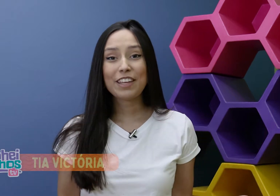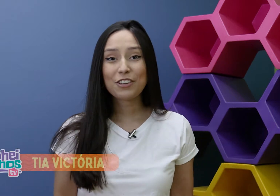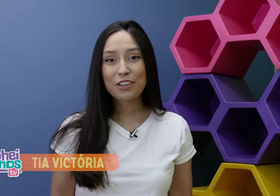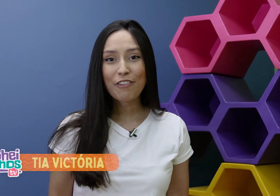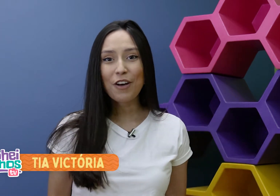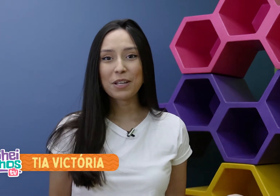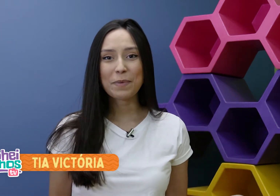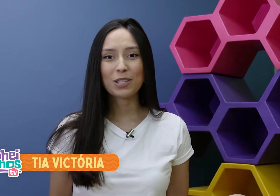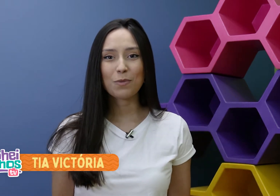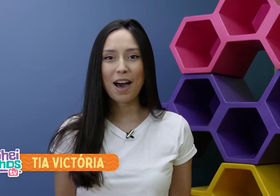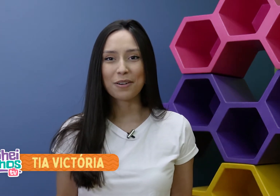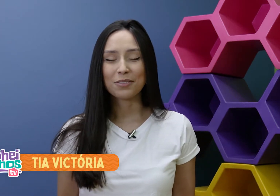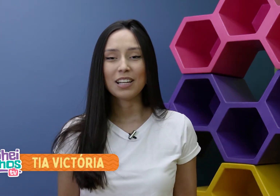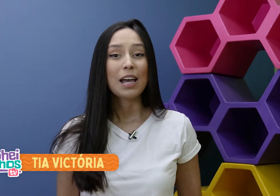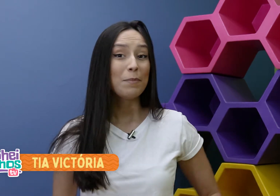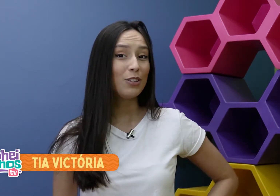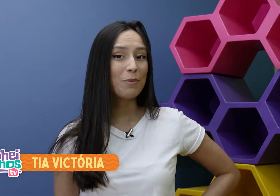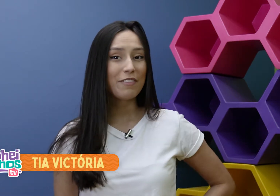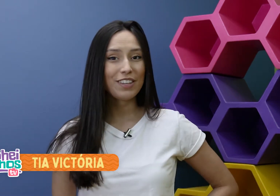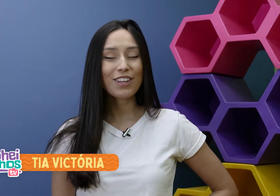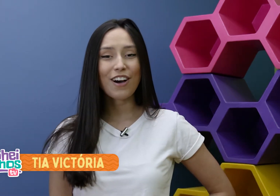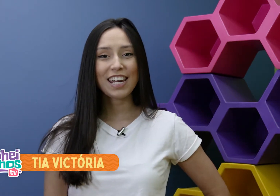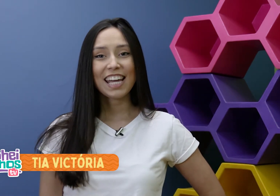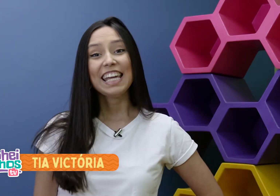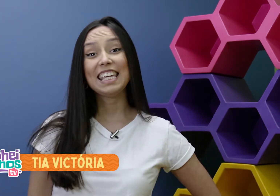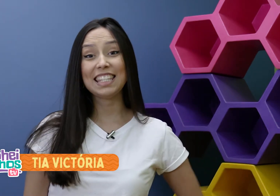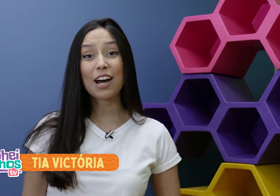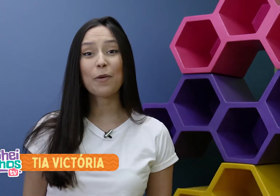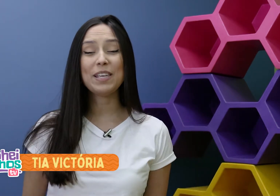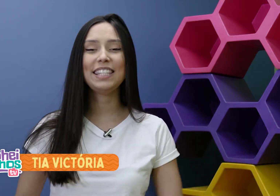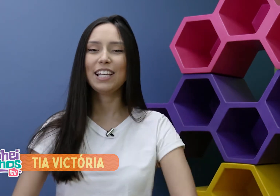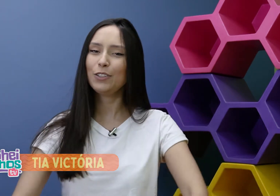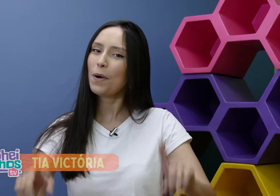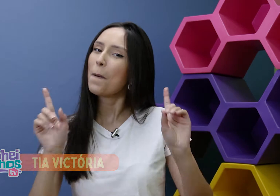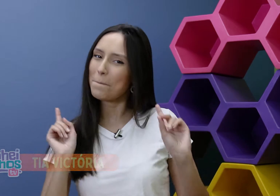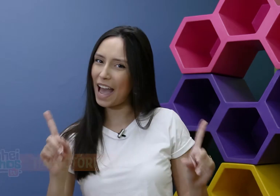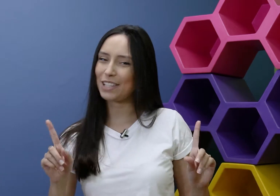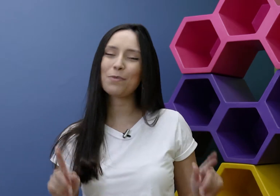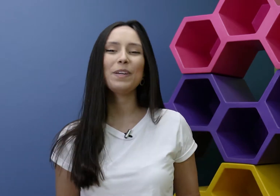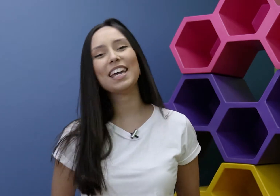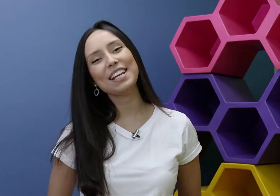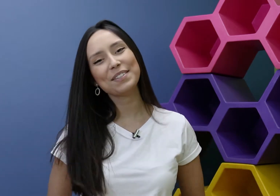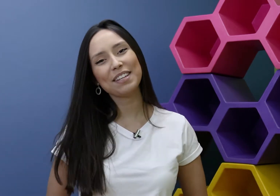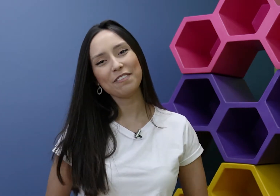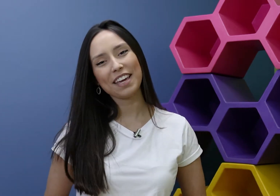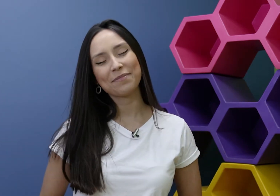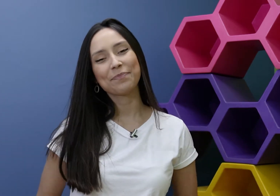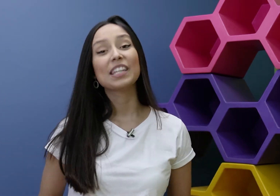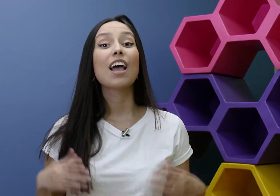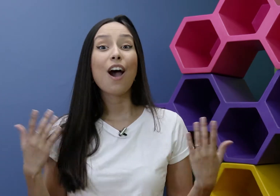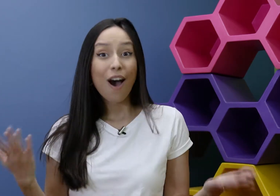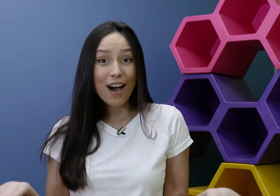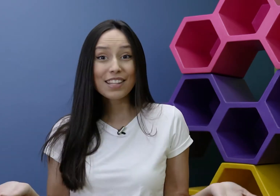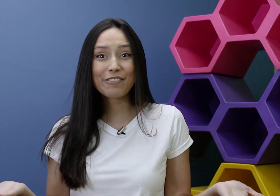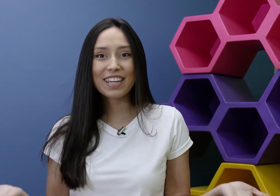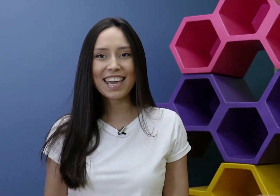Bem-vindo de volta, pessoal! Meu nome é Vitória e está começando mais um Pinheirinhos TV. Roda a